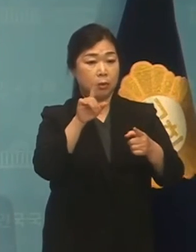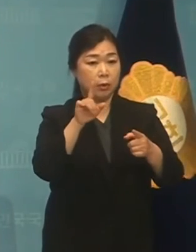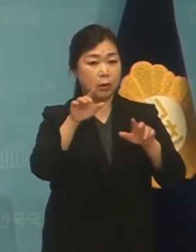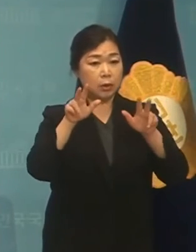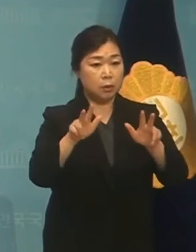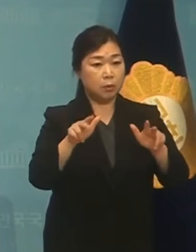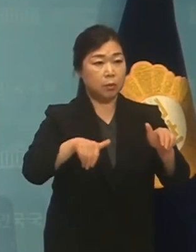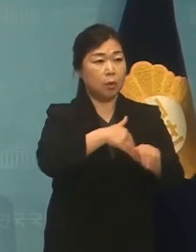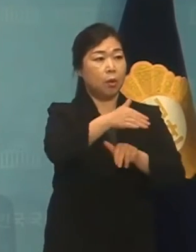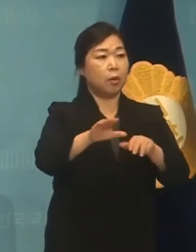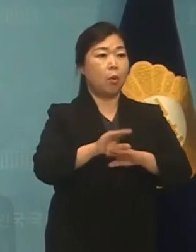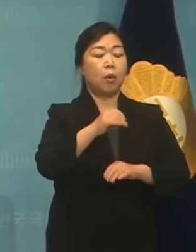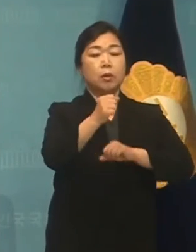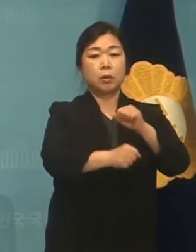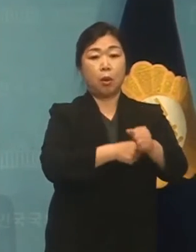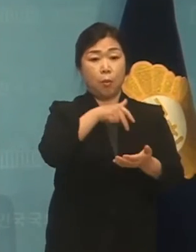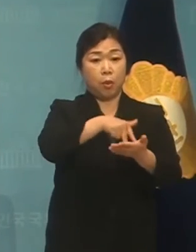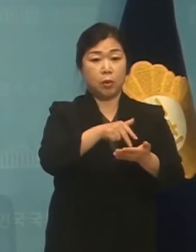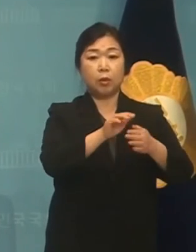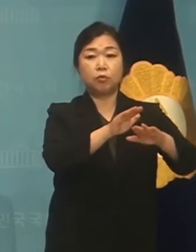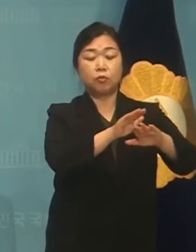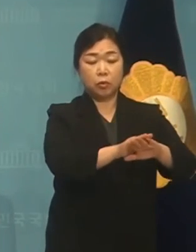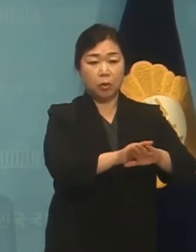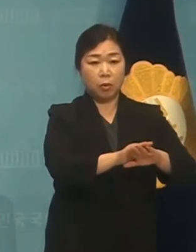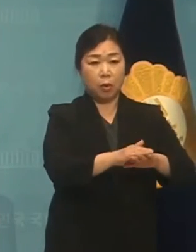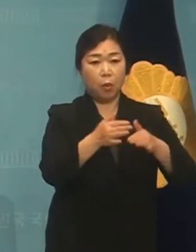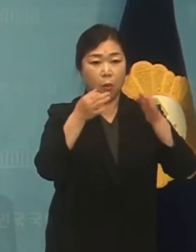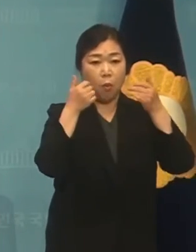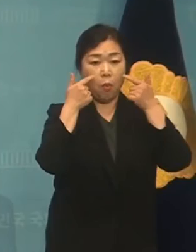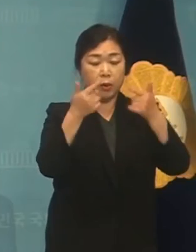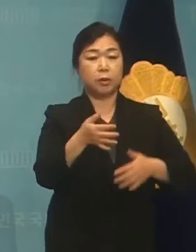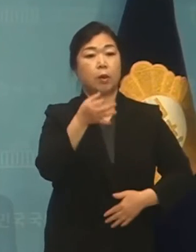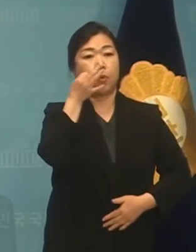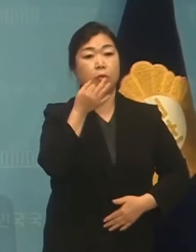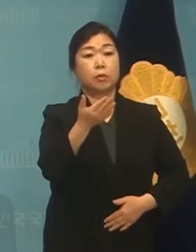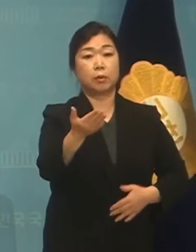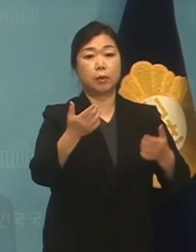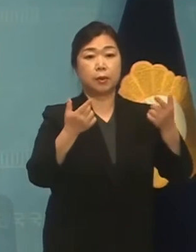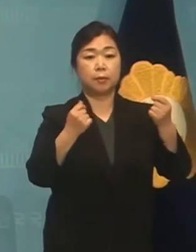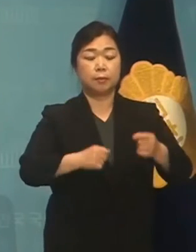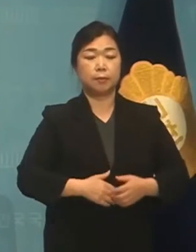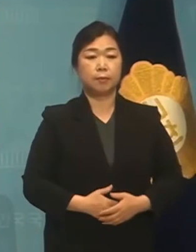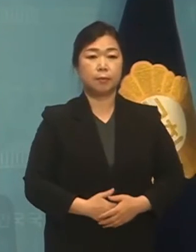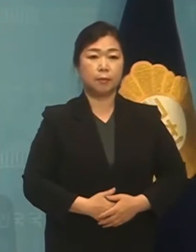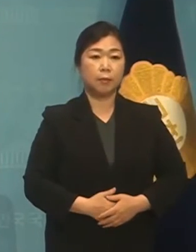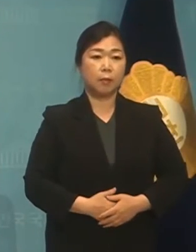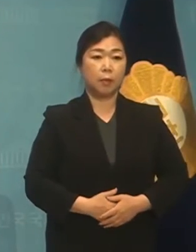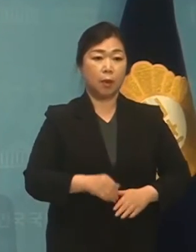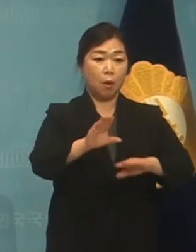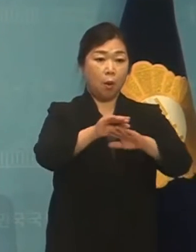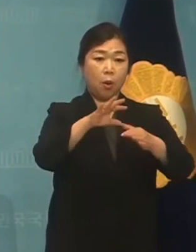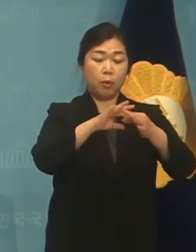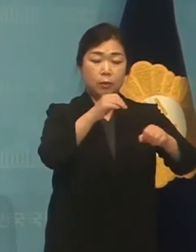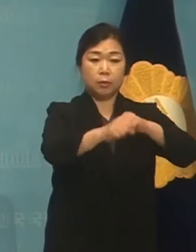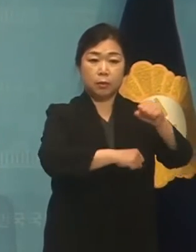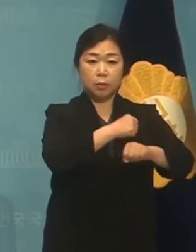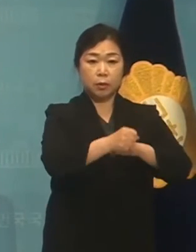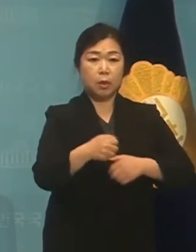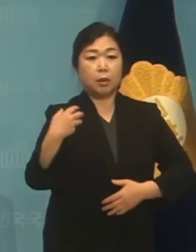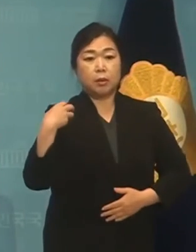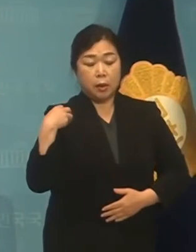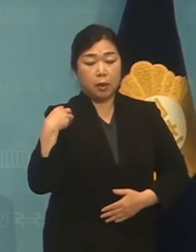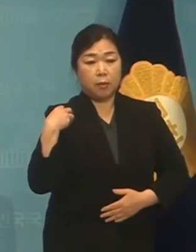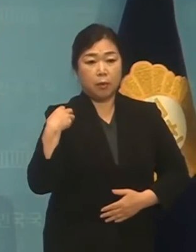자유가 어느 정도까지 보장되고 있는지를 단적으로 보여준 것이라 할 수 있겠습니다. 언론의 자유는